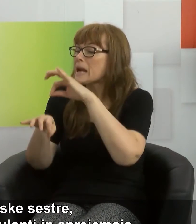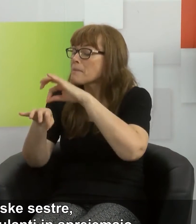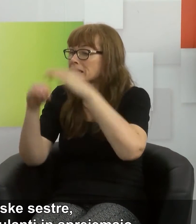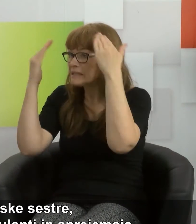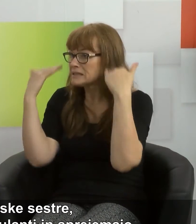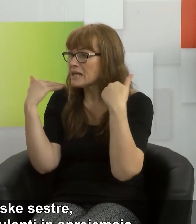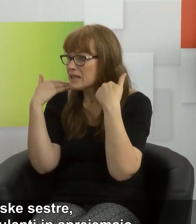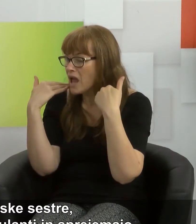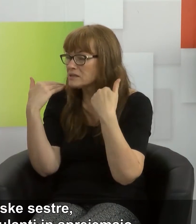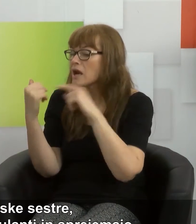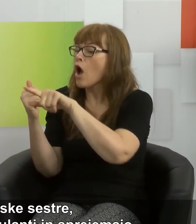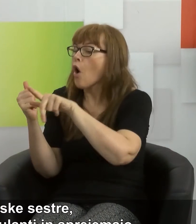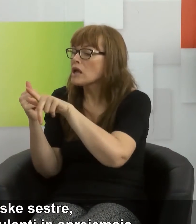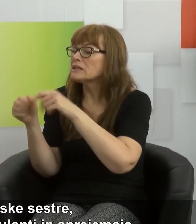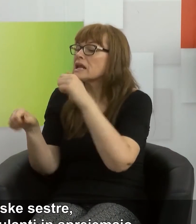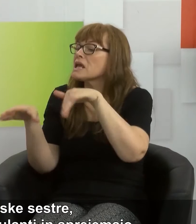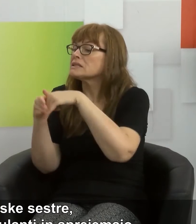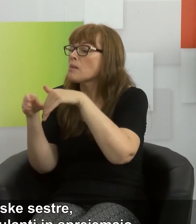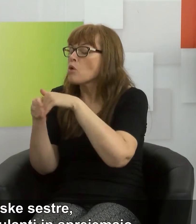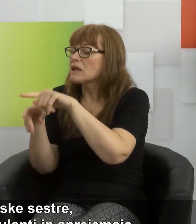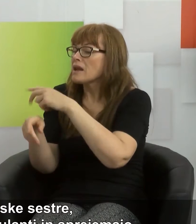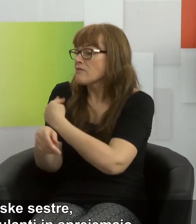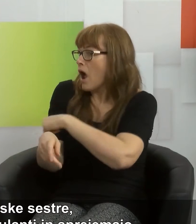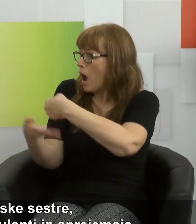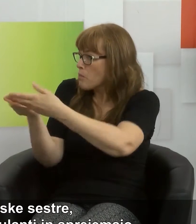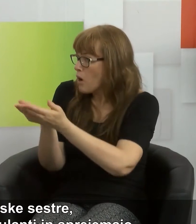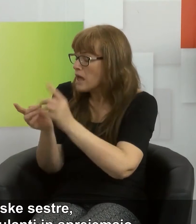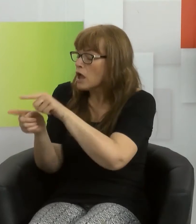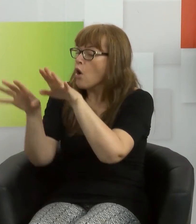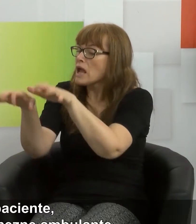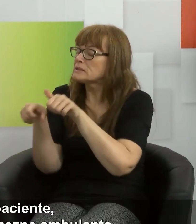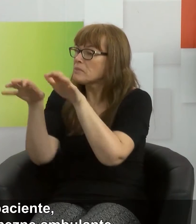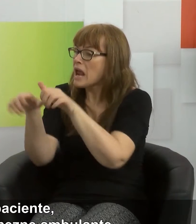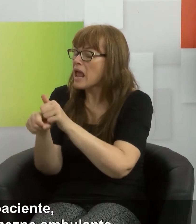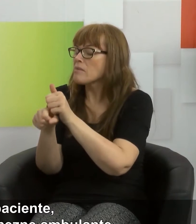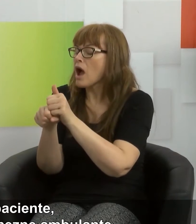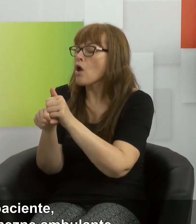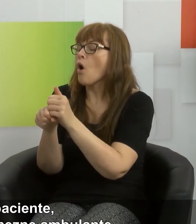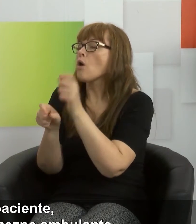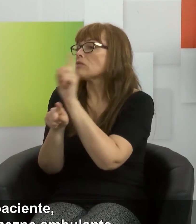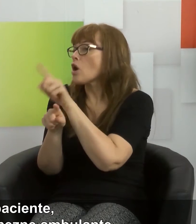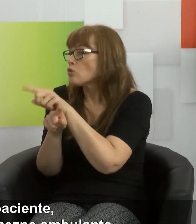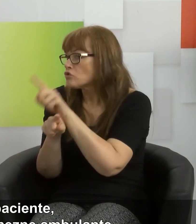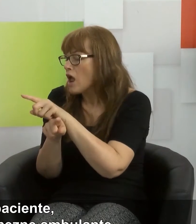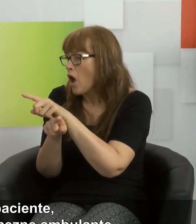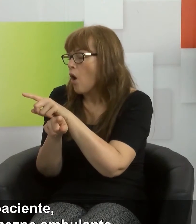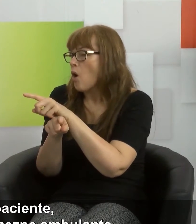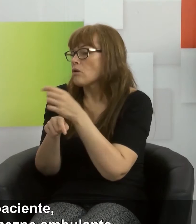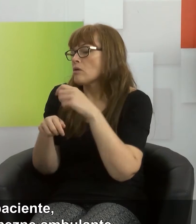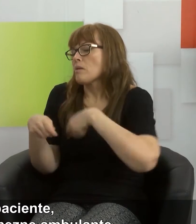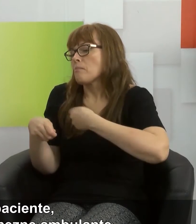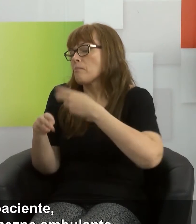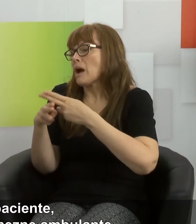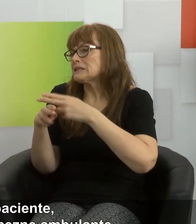sestre, ki so zaposlene v ambulanti in sprejemajo, naročajo paciente, ki